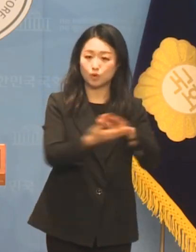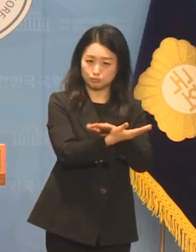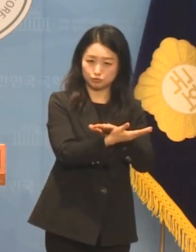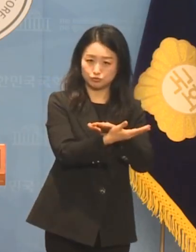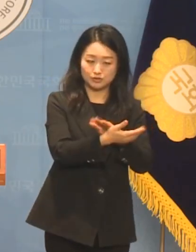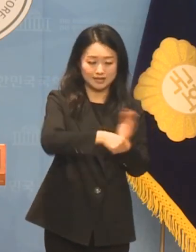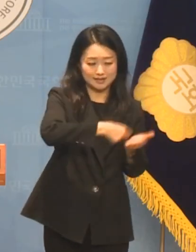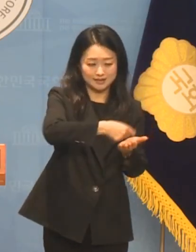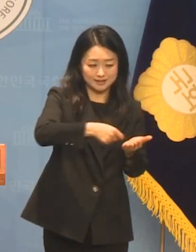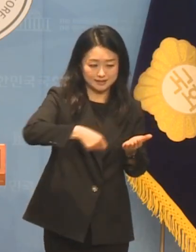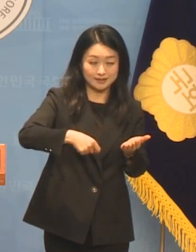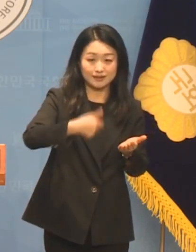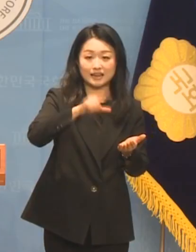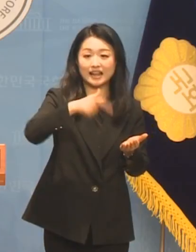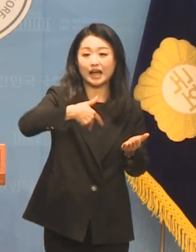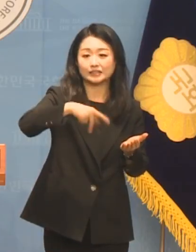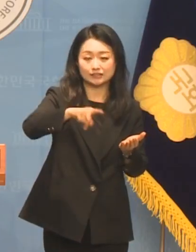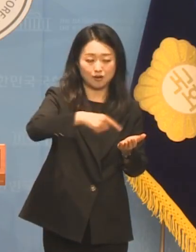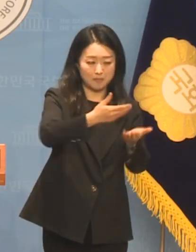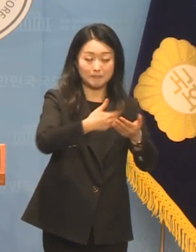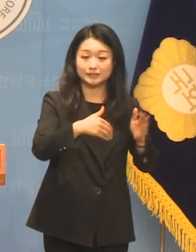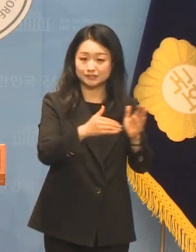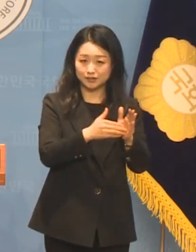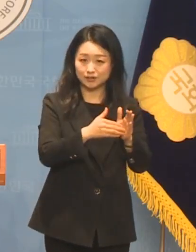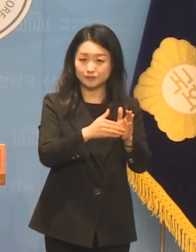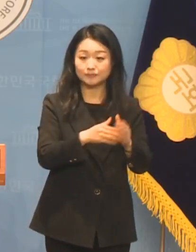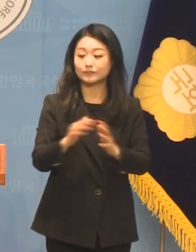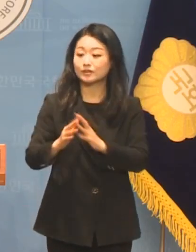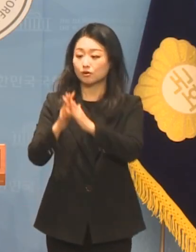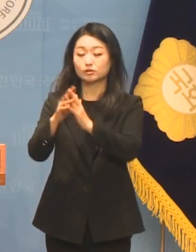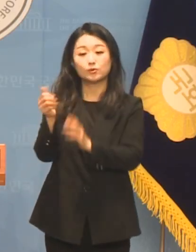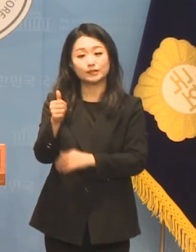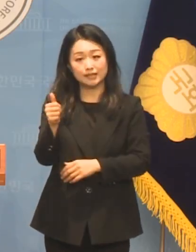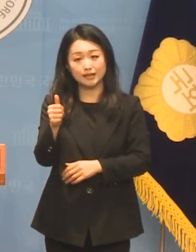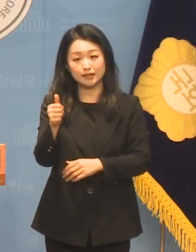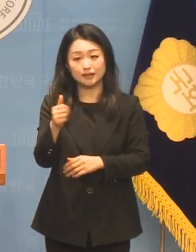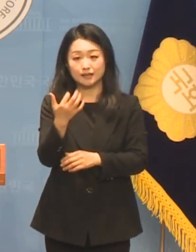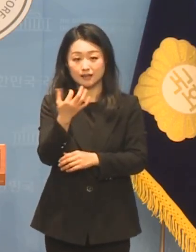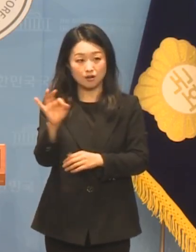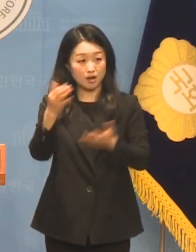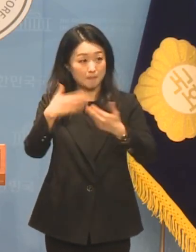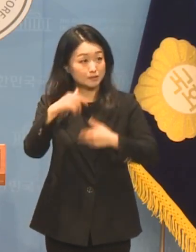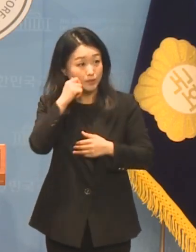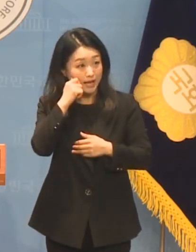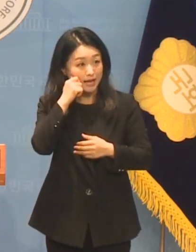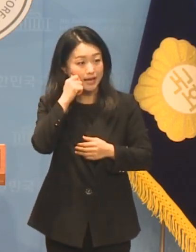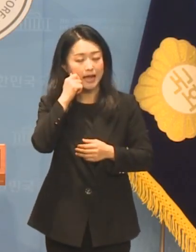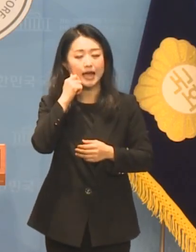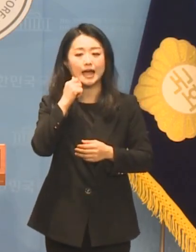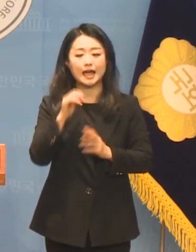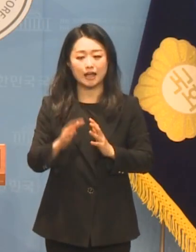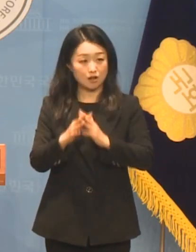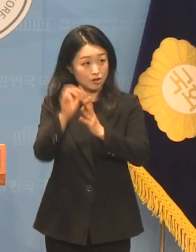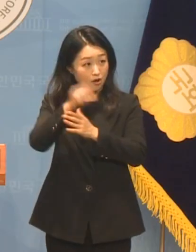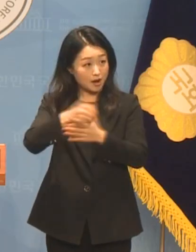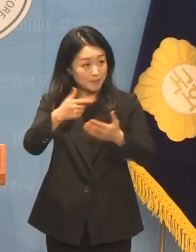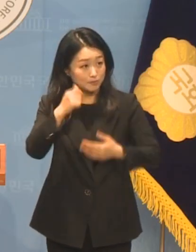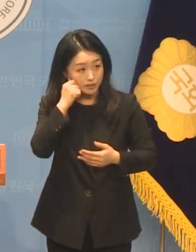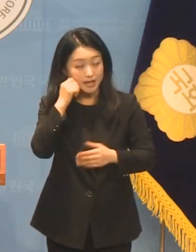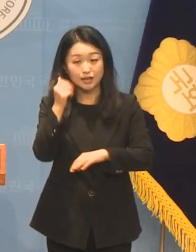내용의 각서를 작성하였습니다. 이후 건설업자가 인허가를 받지 못하게 되자